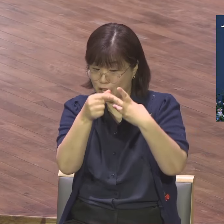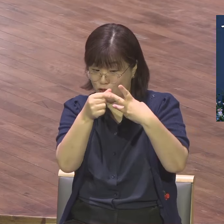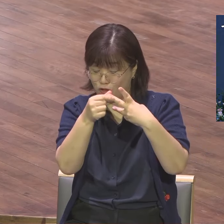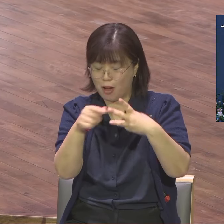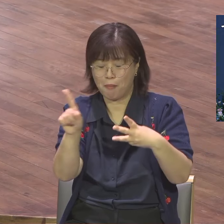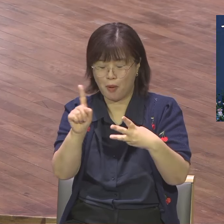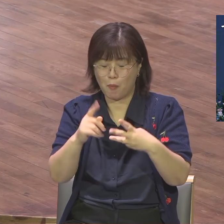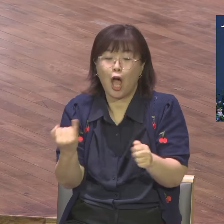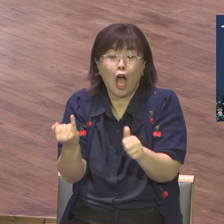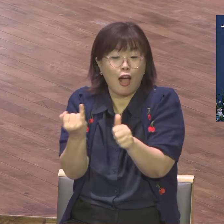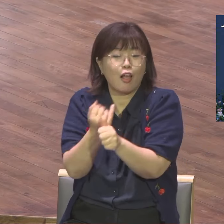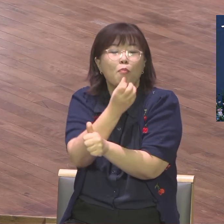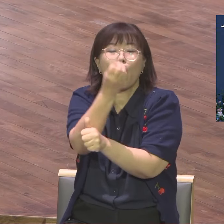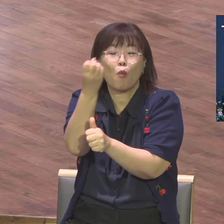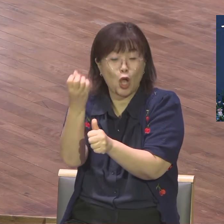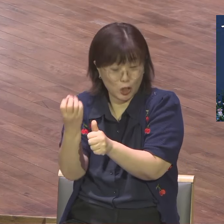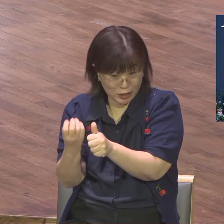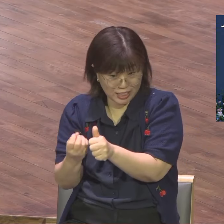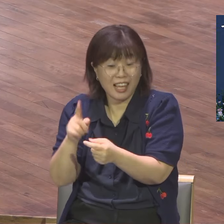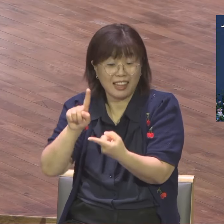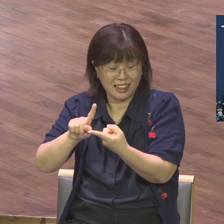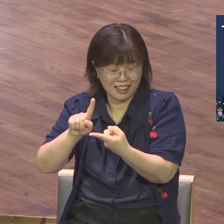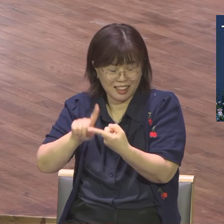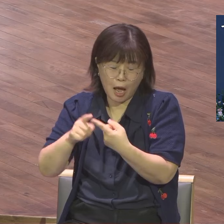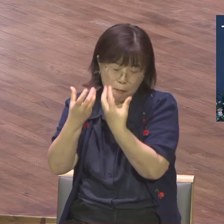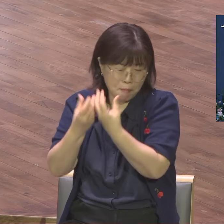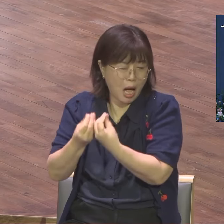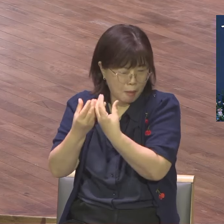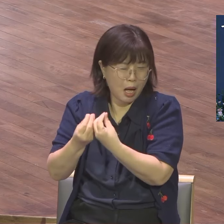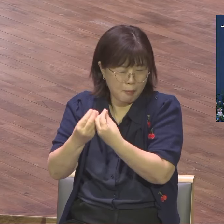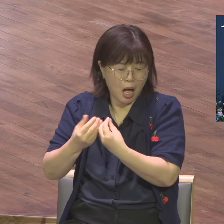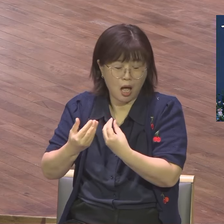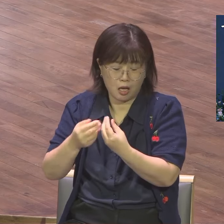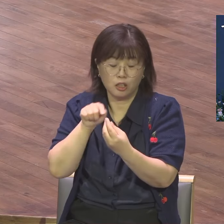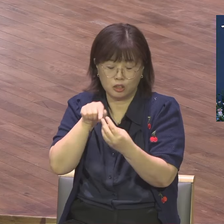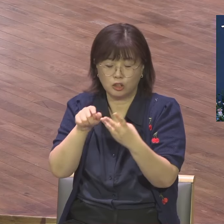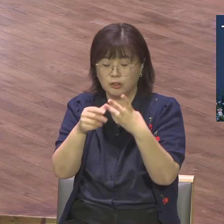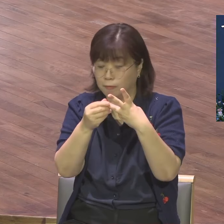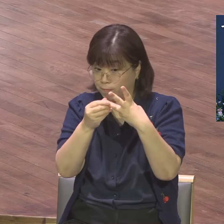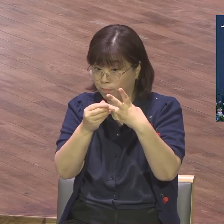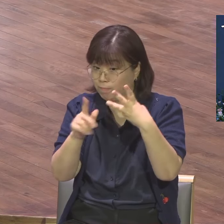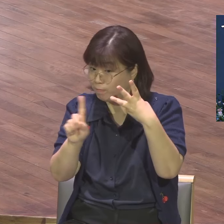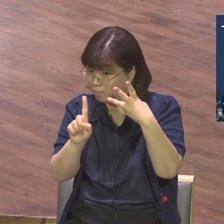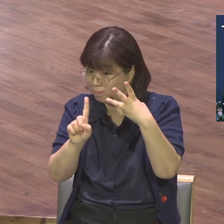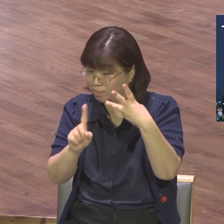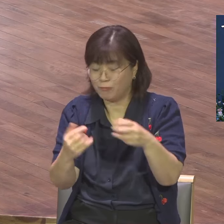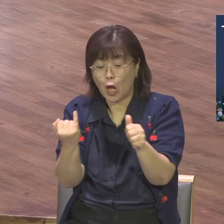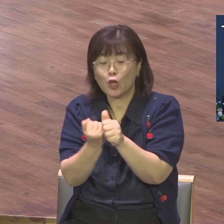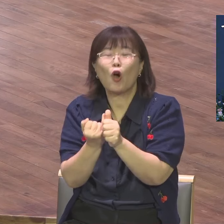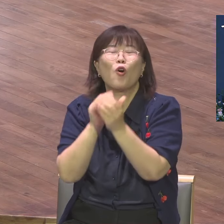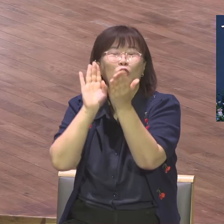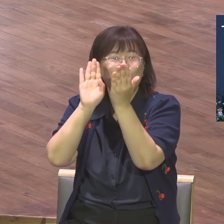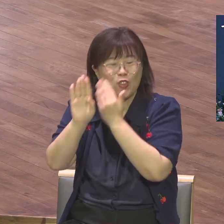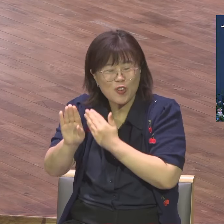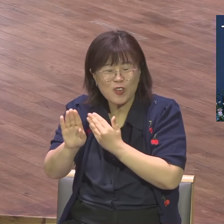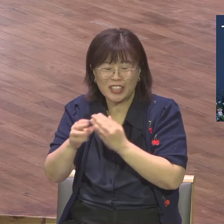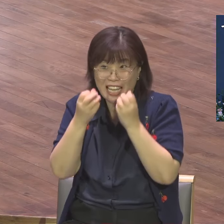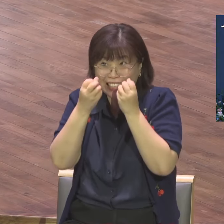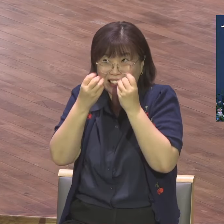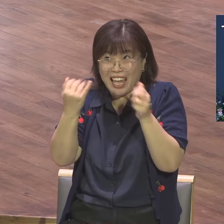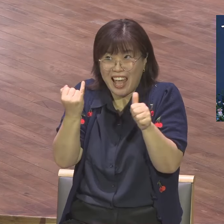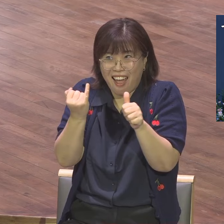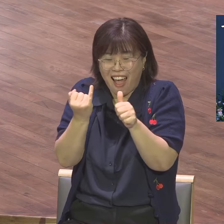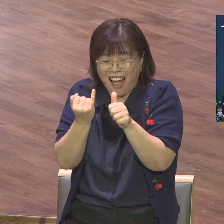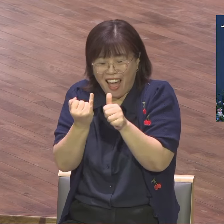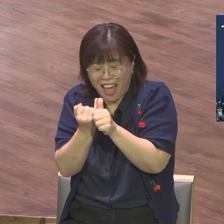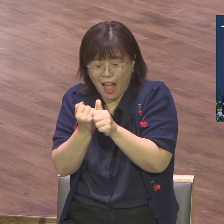화려한 혼인 예식 광경, 두 연인의 기쁨이 노래되고 마지막 3부는 신혼부부의 노래로 갓